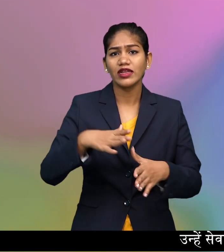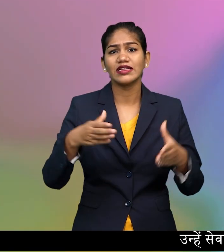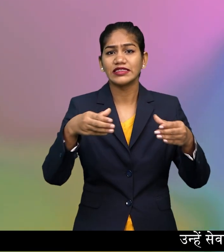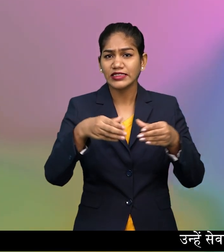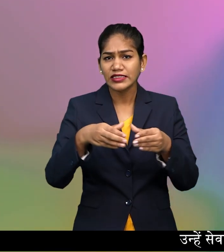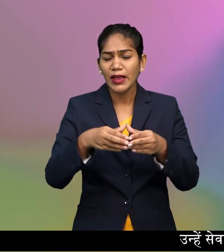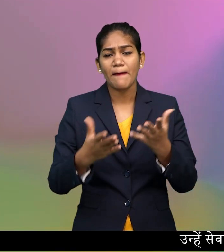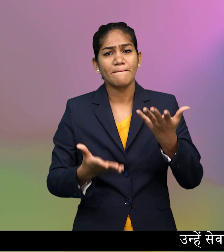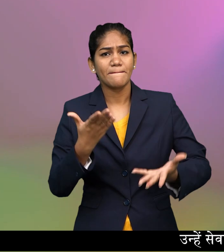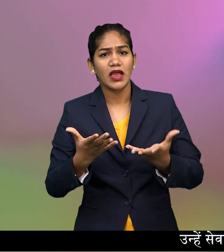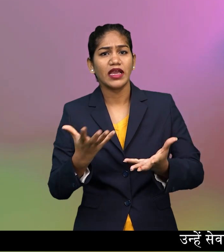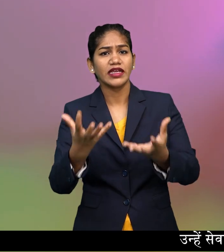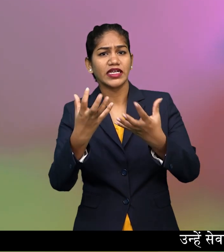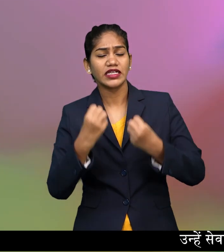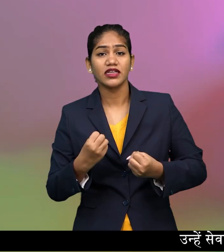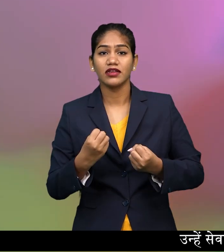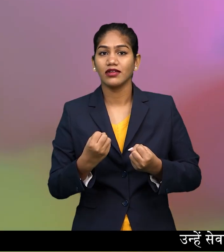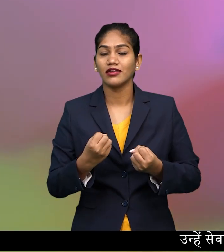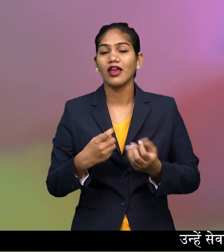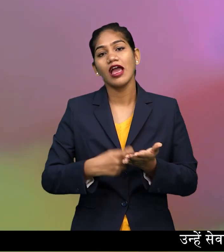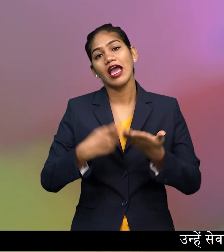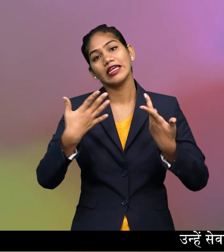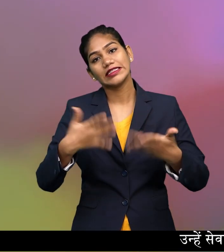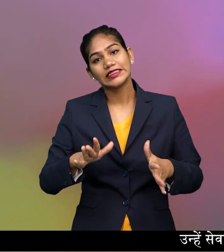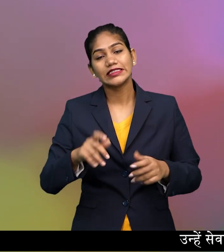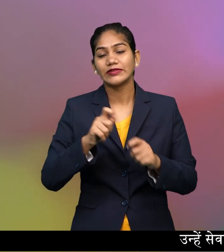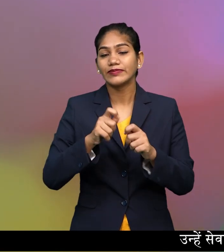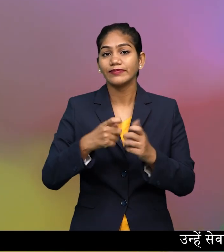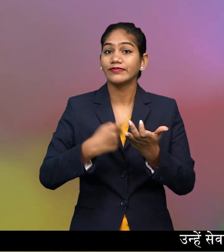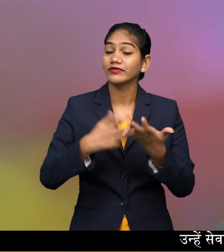उन्हें सेवानिवृत्त पेंशन मिल सकती है।